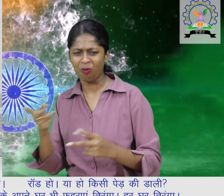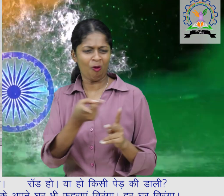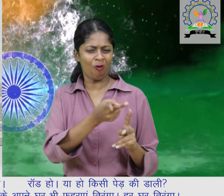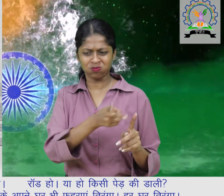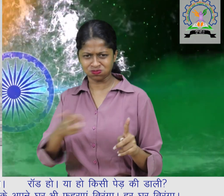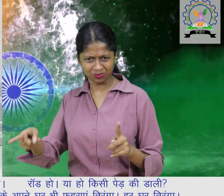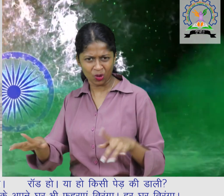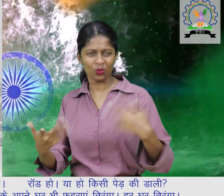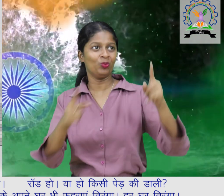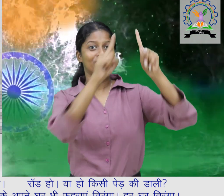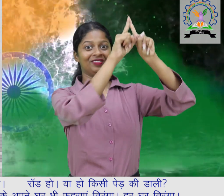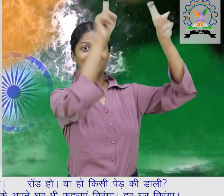घर पर उपलब्ध चीजों का इस्तेमाल करके